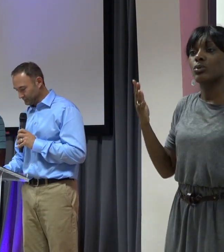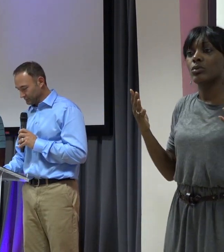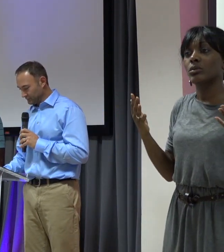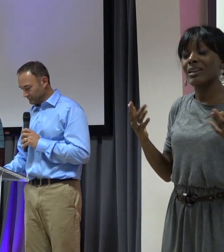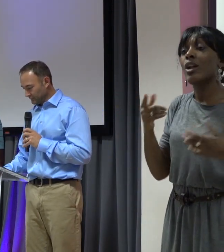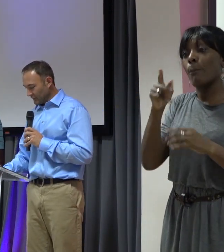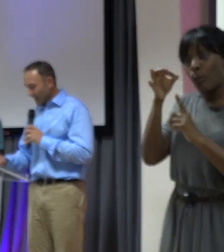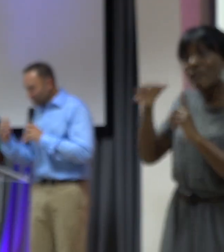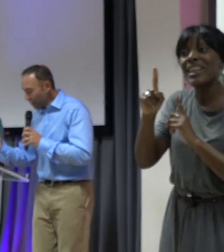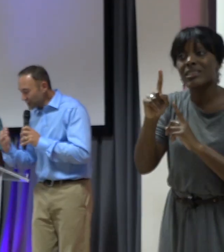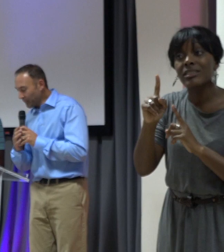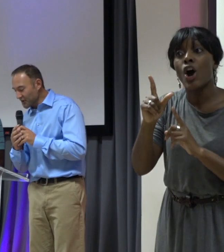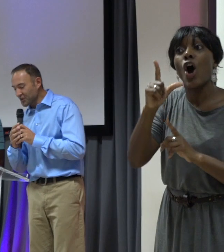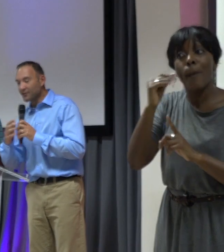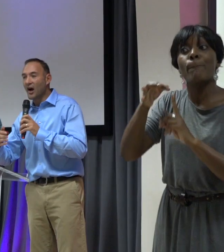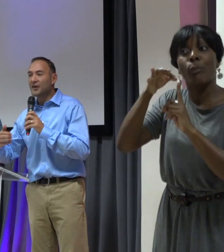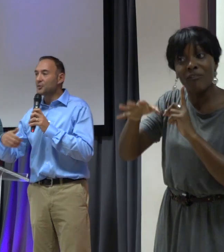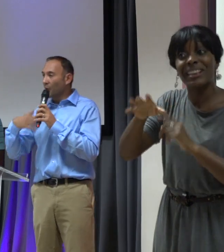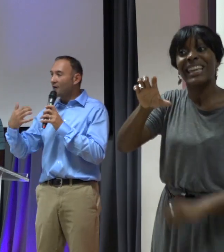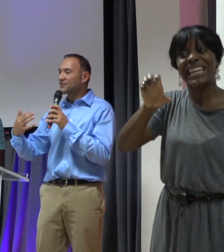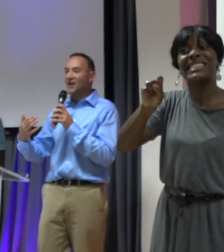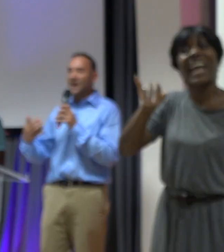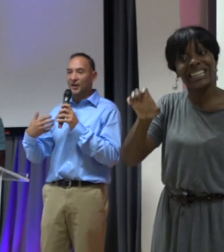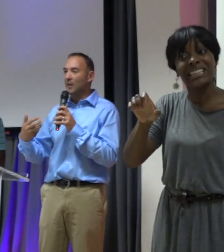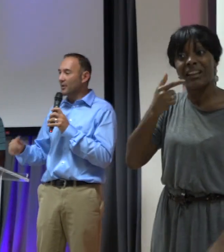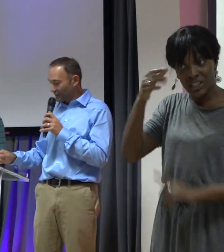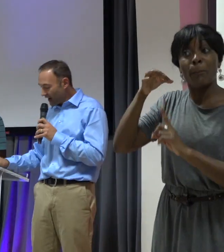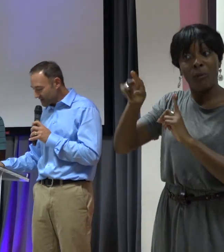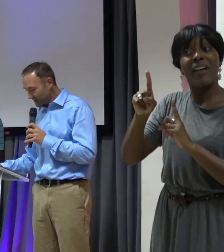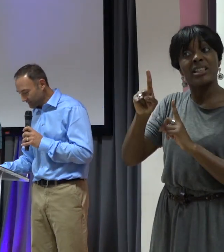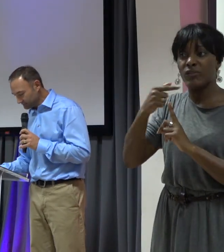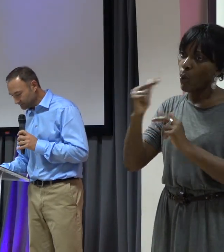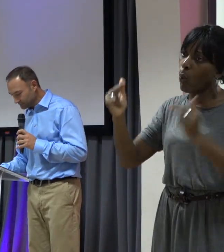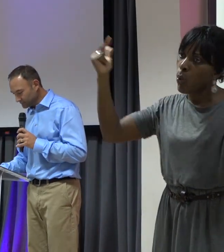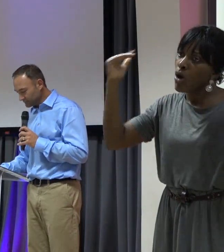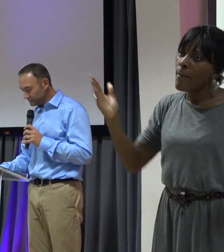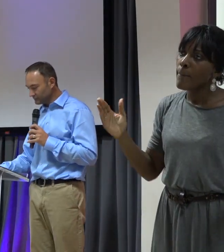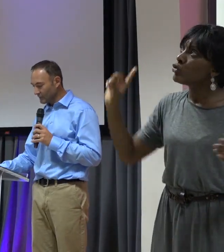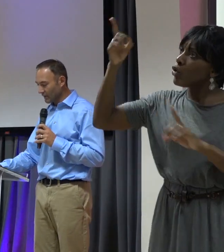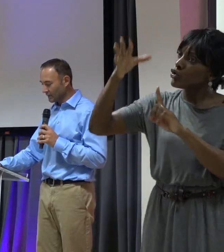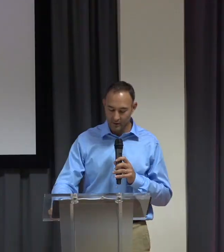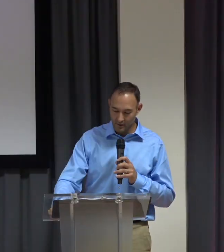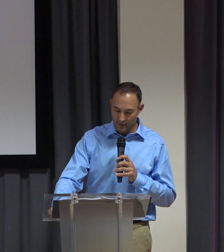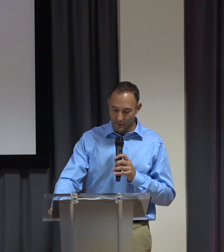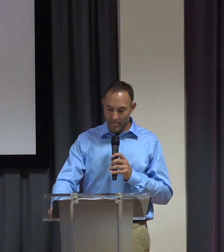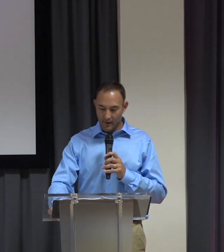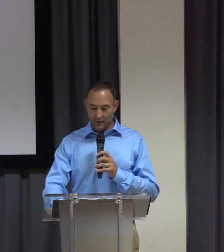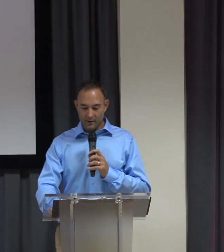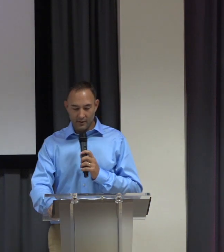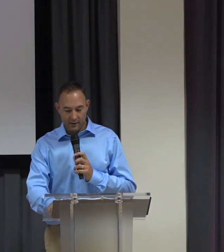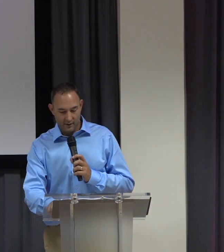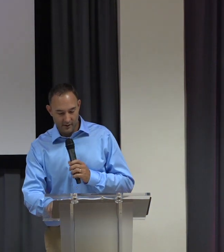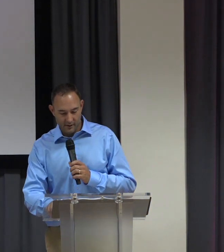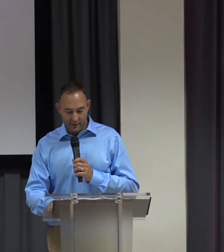le prophète Ésaïe. a chosen person of God to prophesy the coming of Christ. Quelqu'un qui avait été choisi par Dieu pour prophétiser